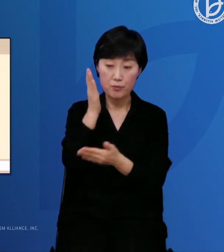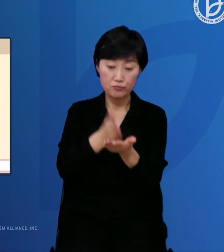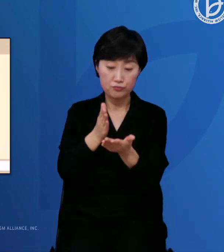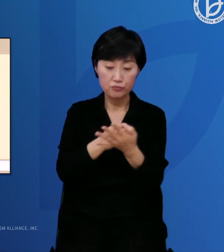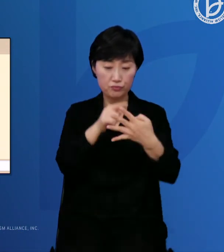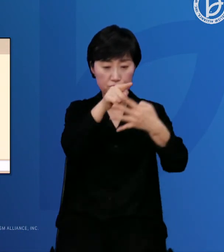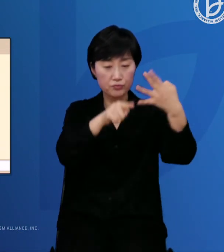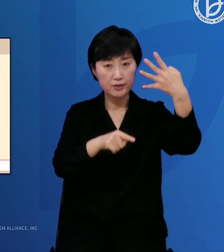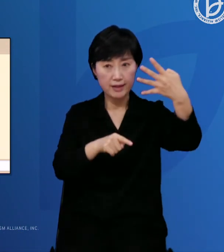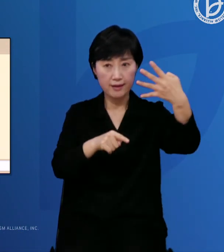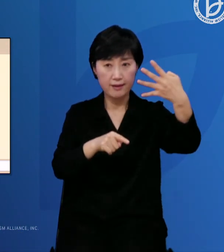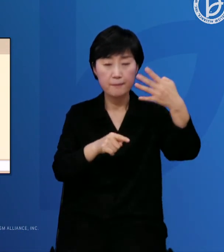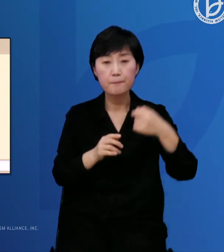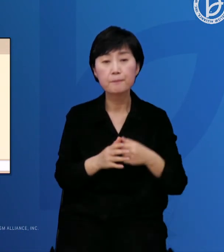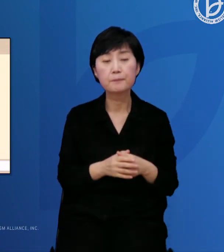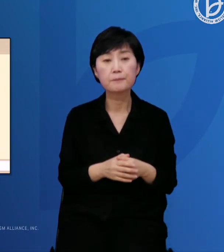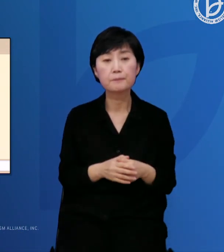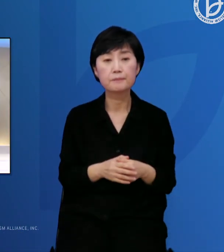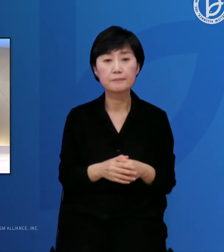메시지가 선포됩니다.